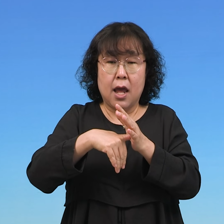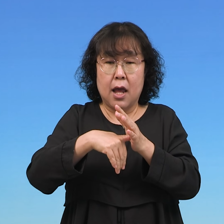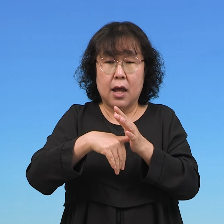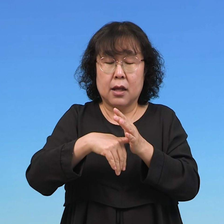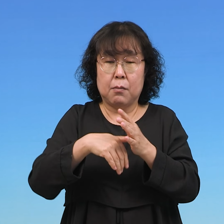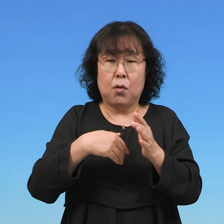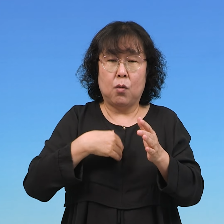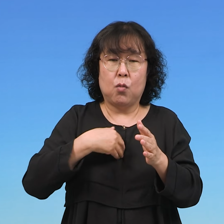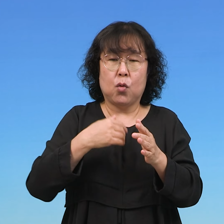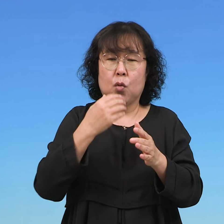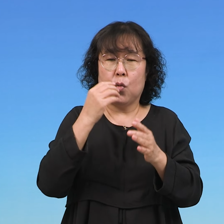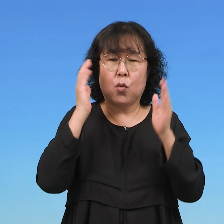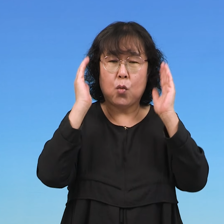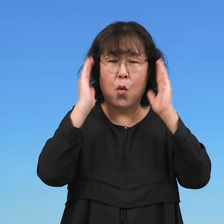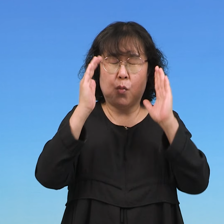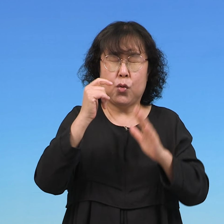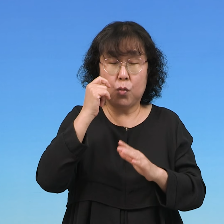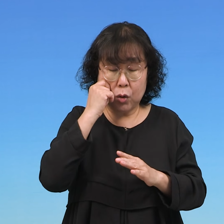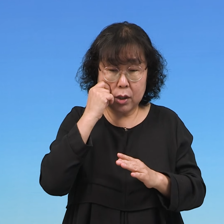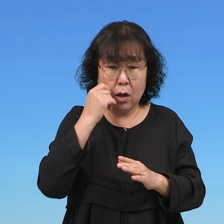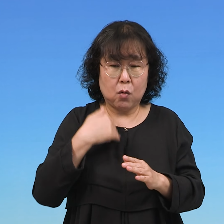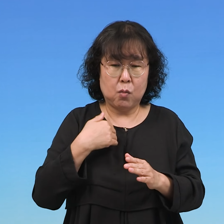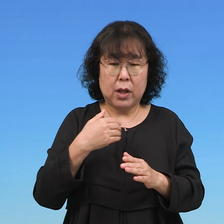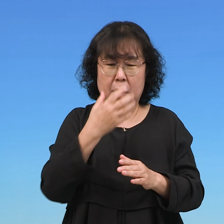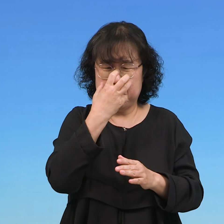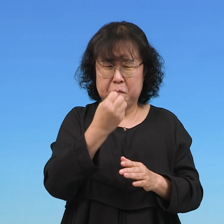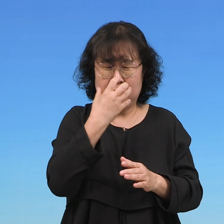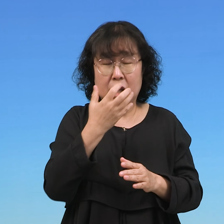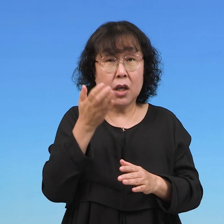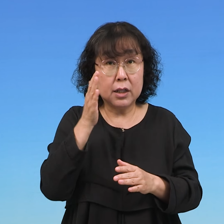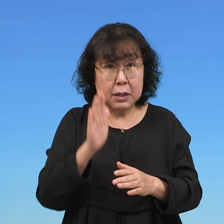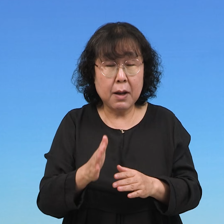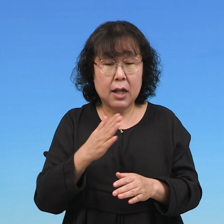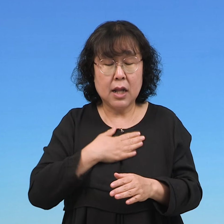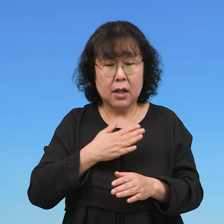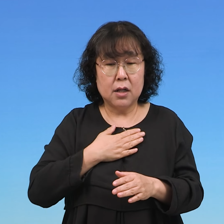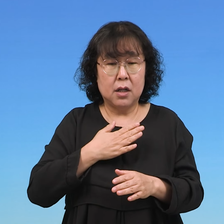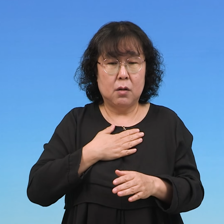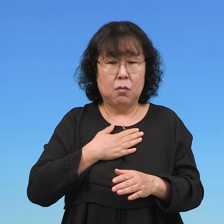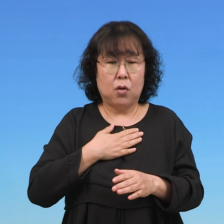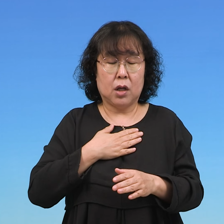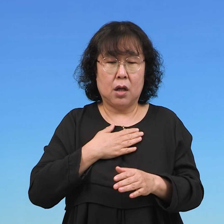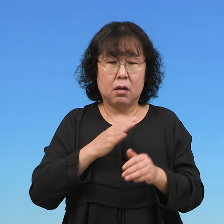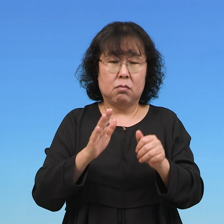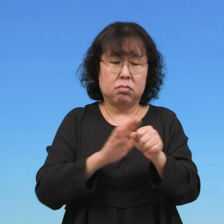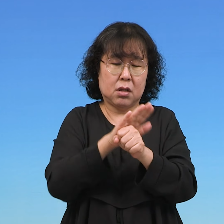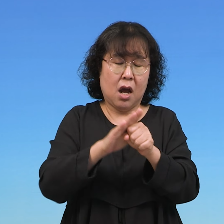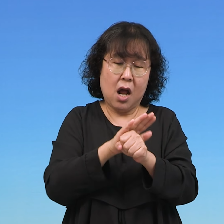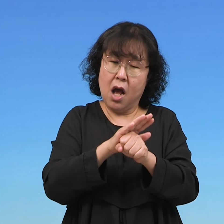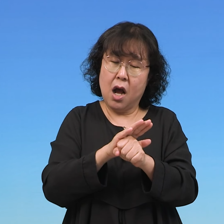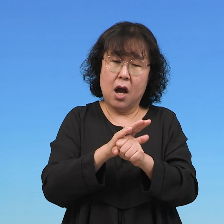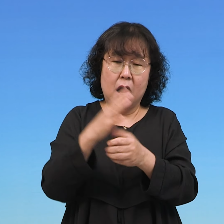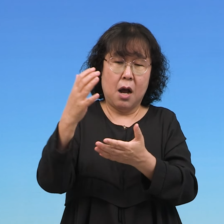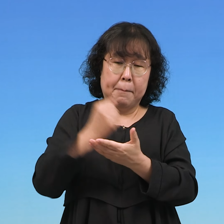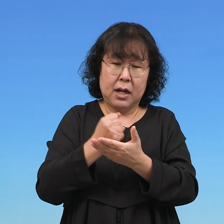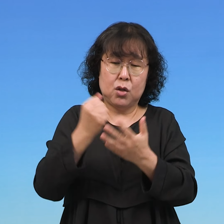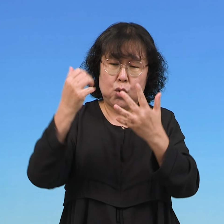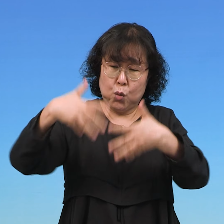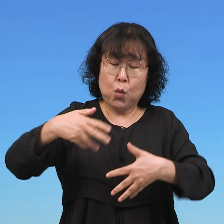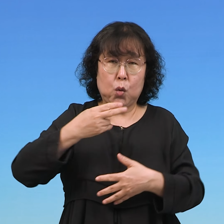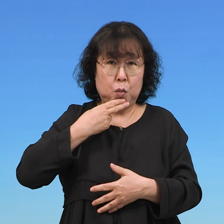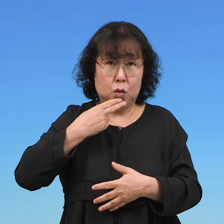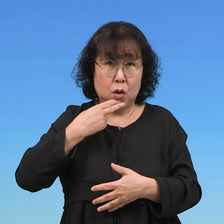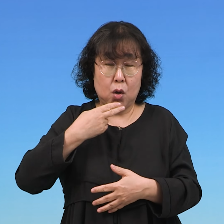주목하고 잘생긴 사람 주목하고 그런 세상 속에서 저는 주목받을 조건이 별로 없었던 것 같아요.